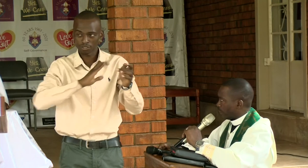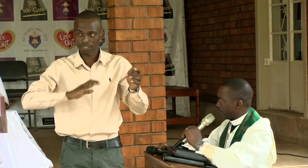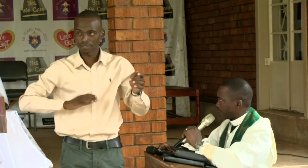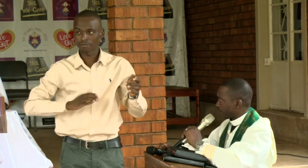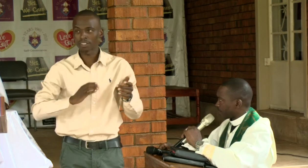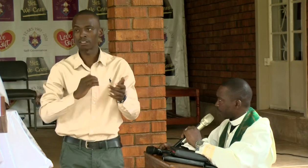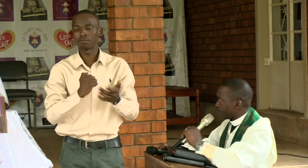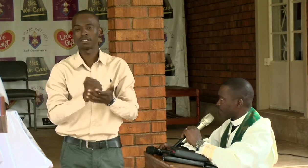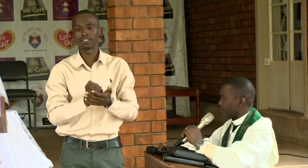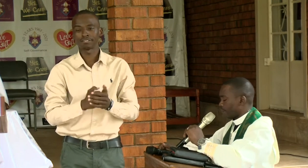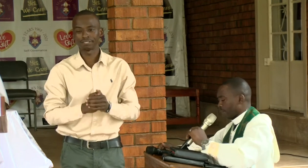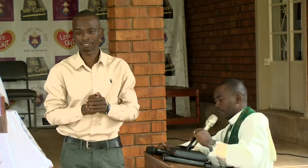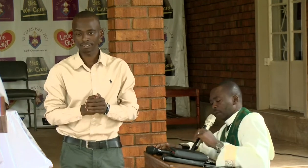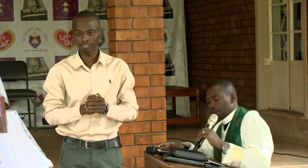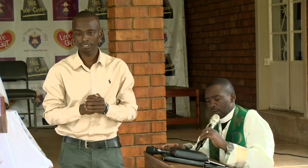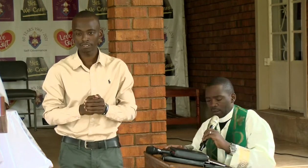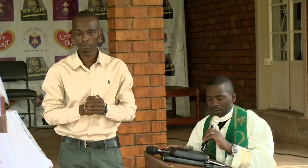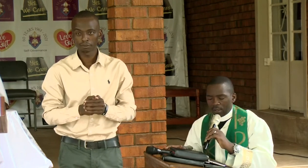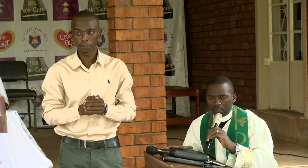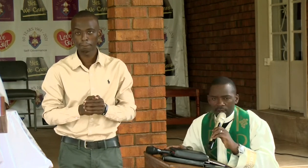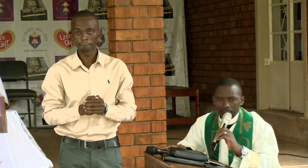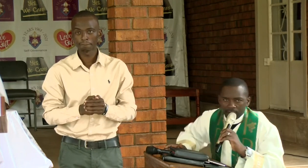omulokozi waffe